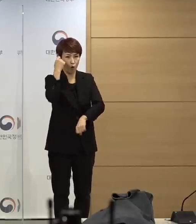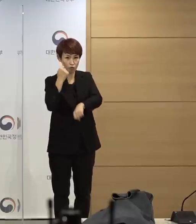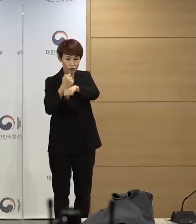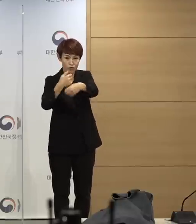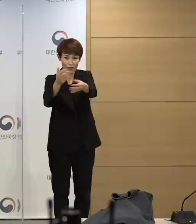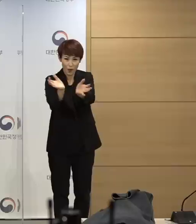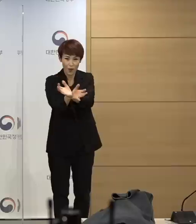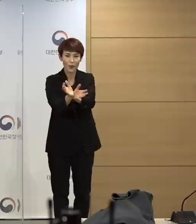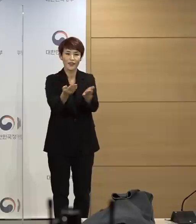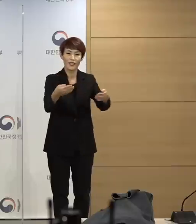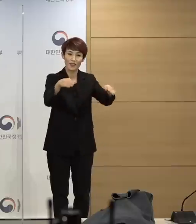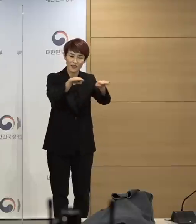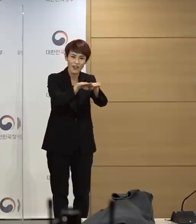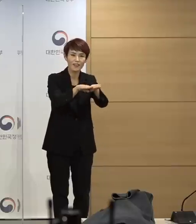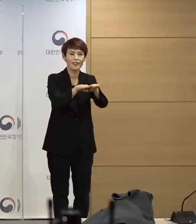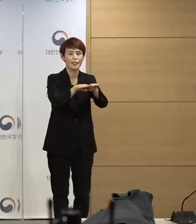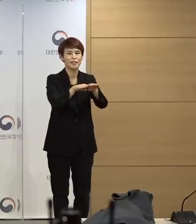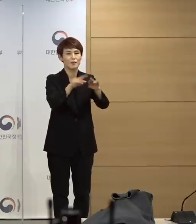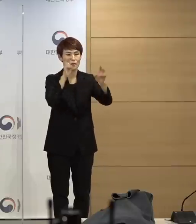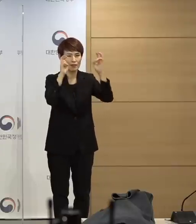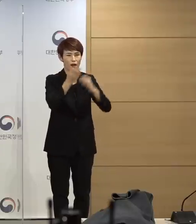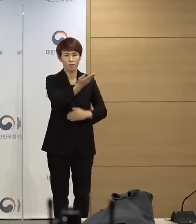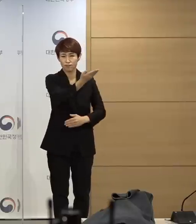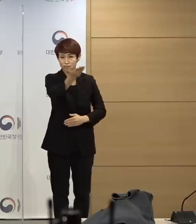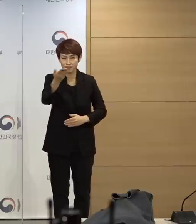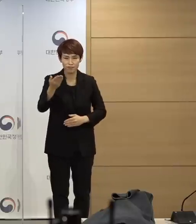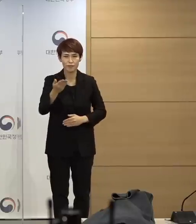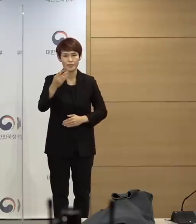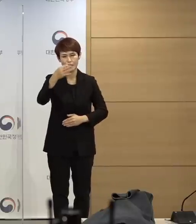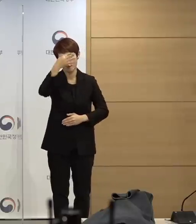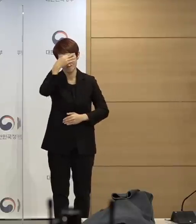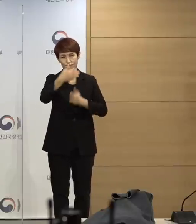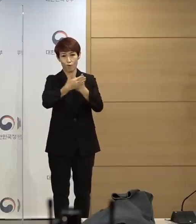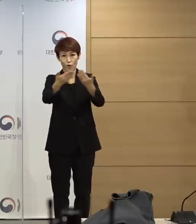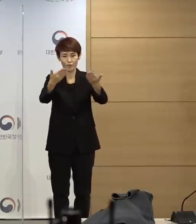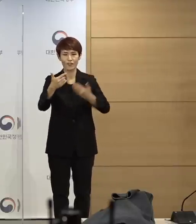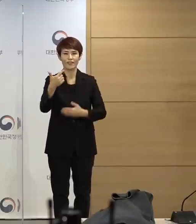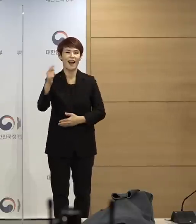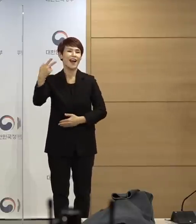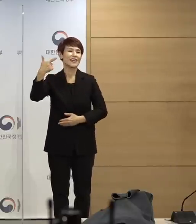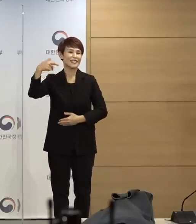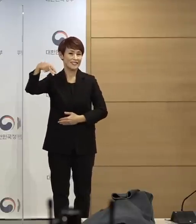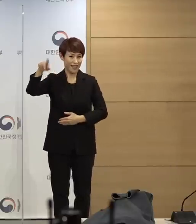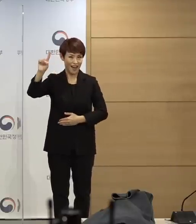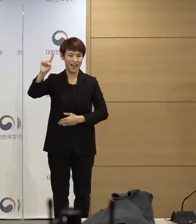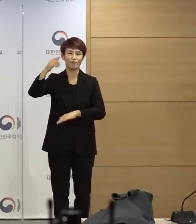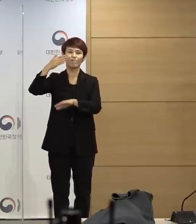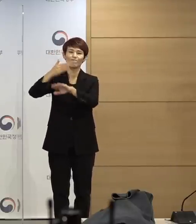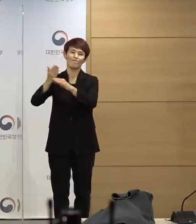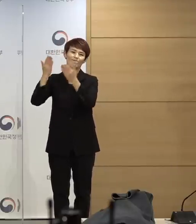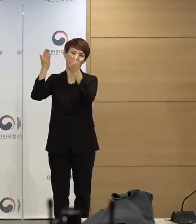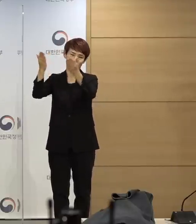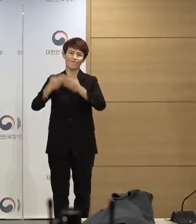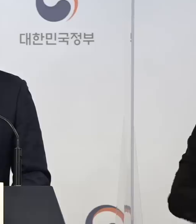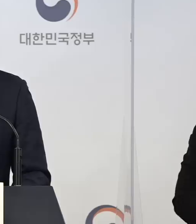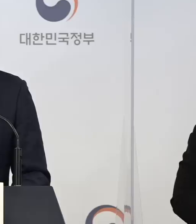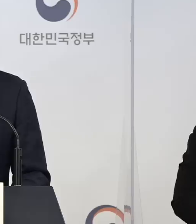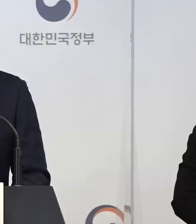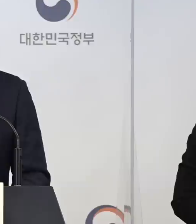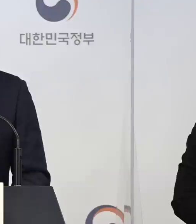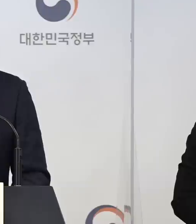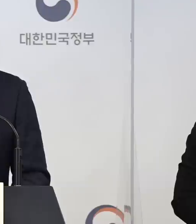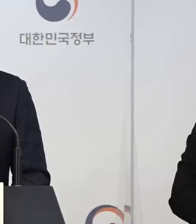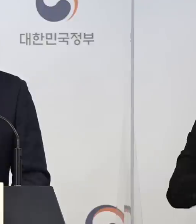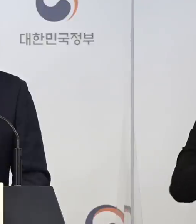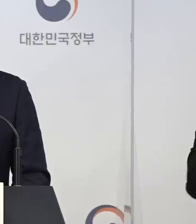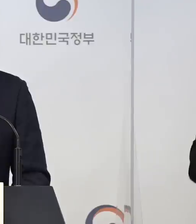연구기관, 기업 관계자 여러분, 그리고 기술 협력을 해준 나사에도 진심으로 감사드립니다. 또한